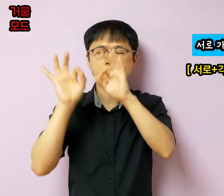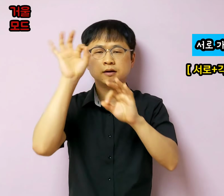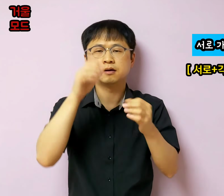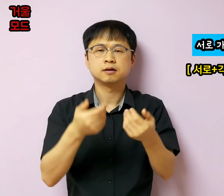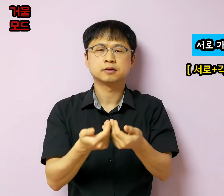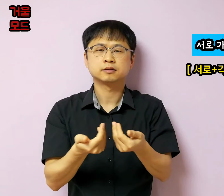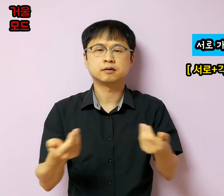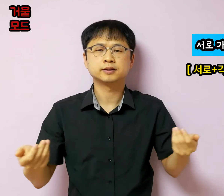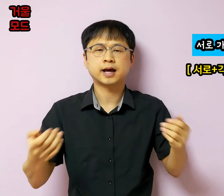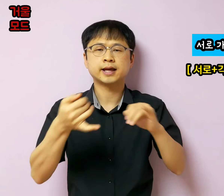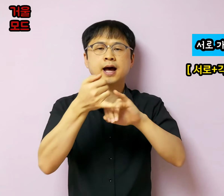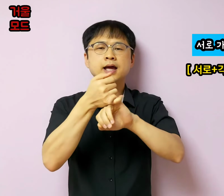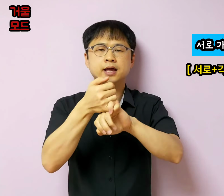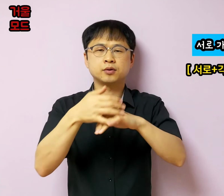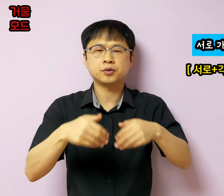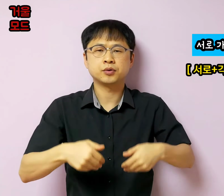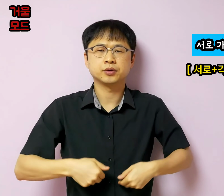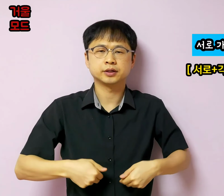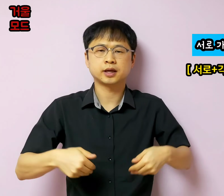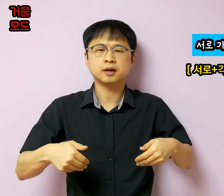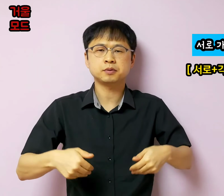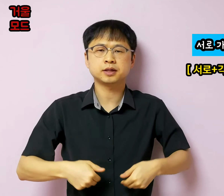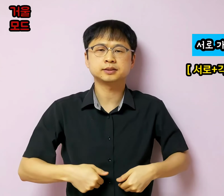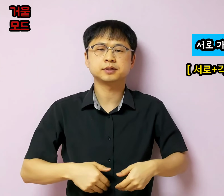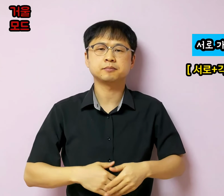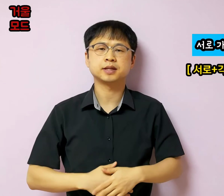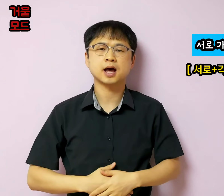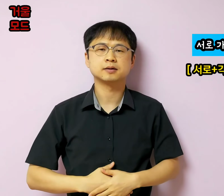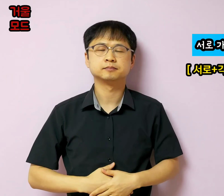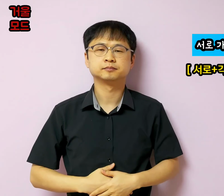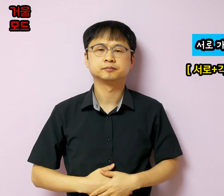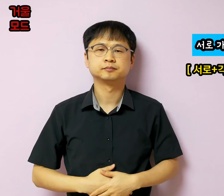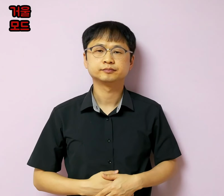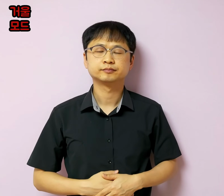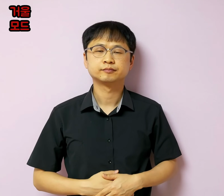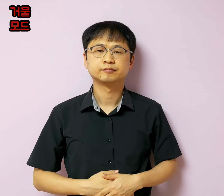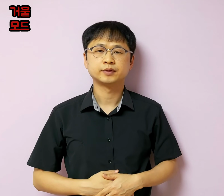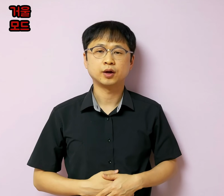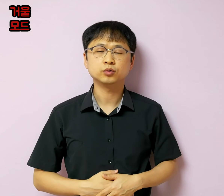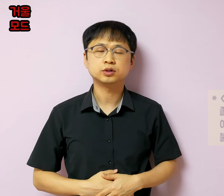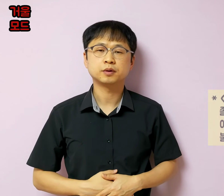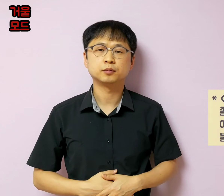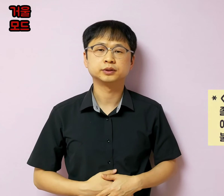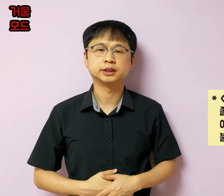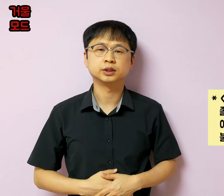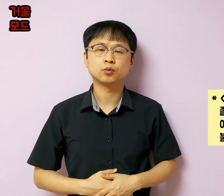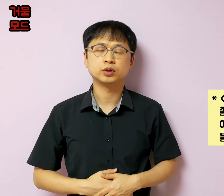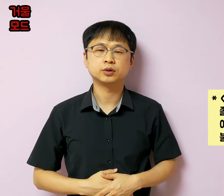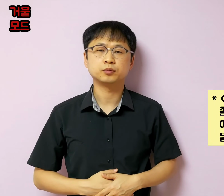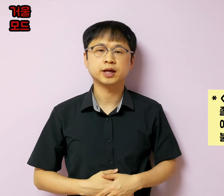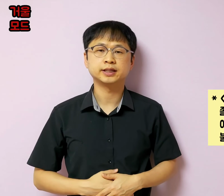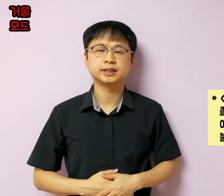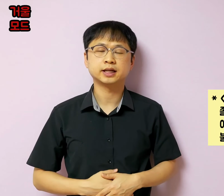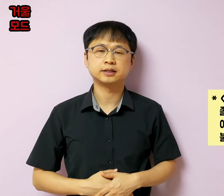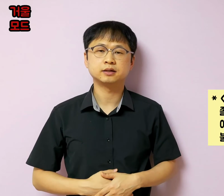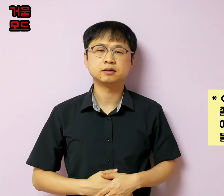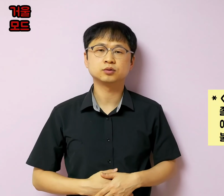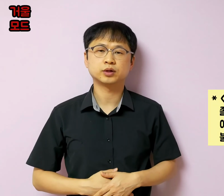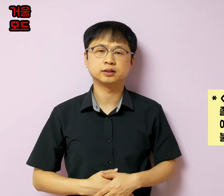찾아서 떠나야 해요. 이렇게 표현하시면 됩니다. 네, 오늘 배워보신 015B의 이젠 안녕